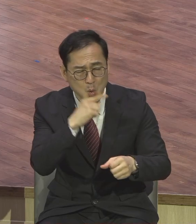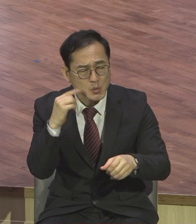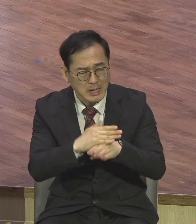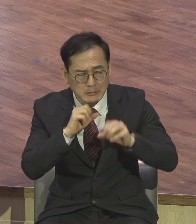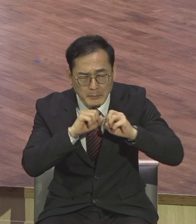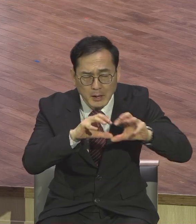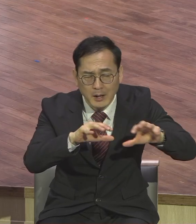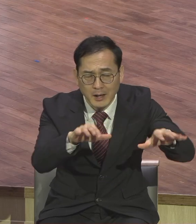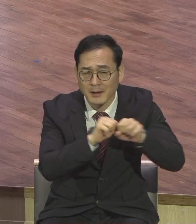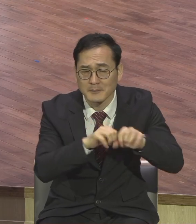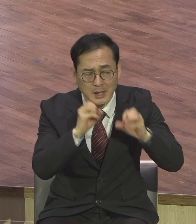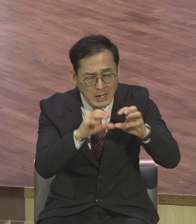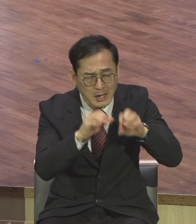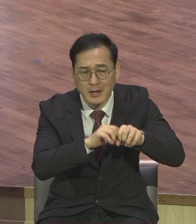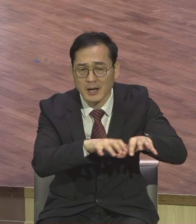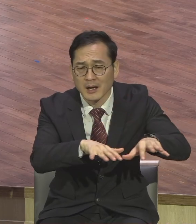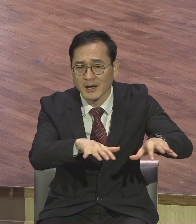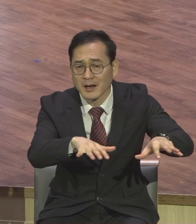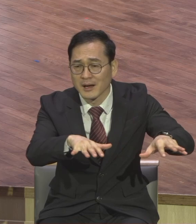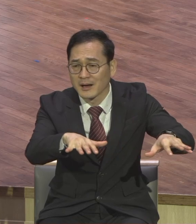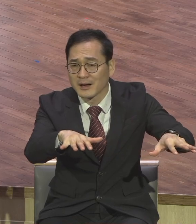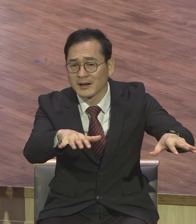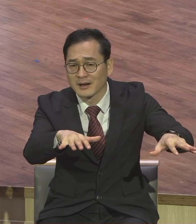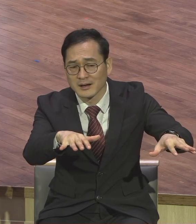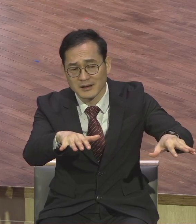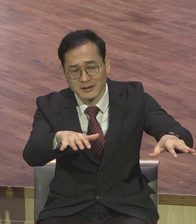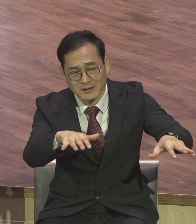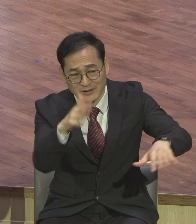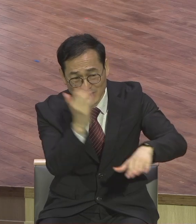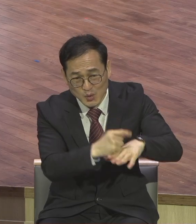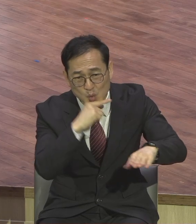있는 것도 이 연장선상에 있잖아요.